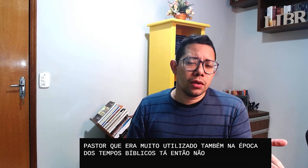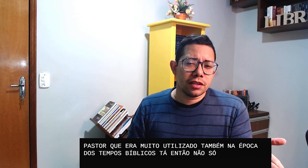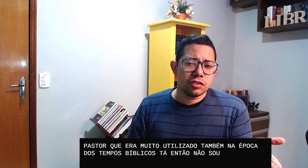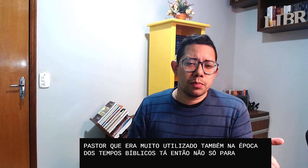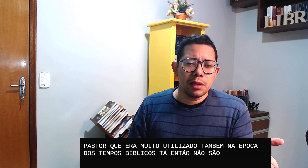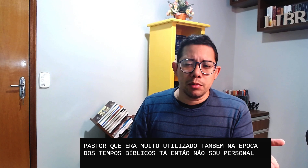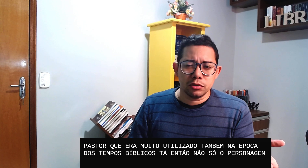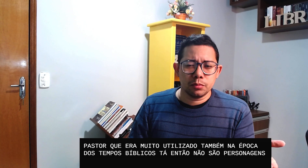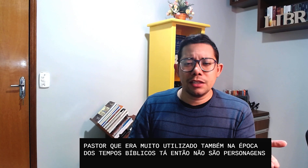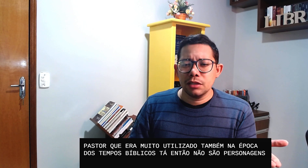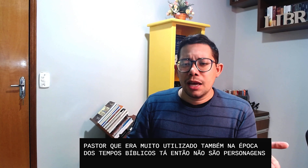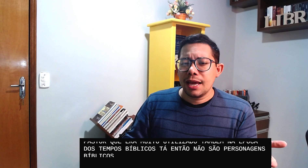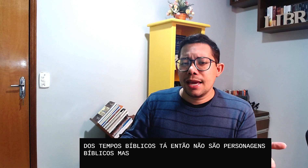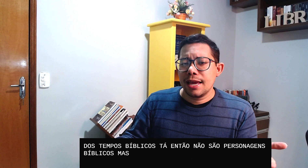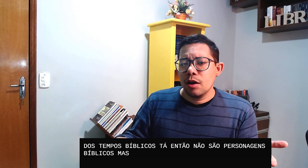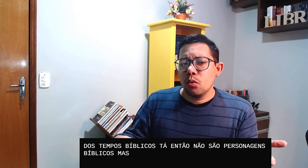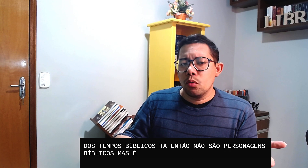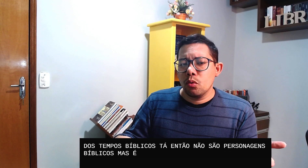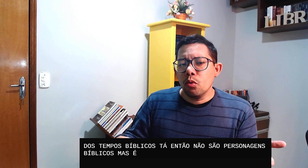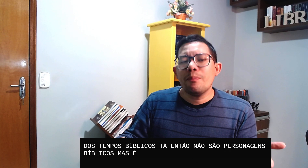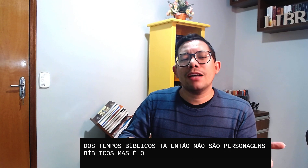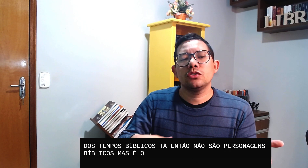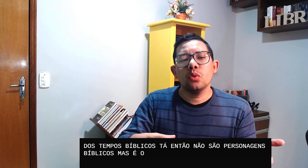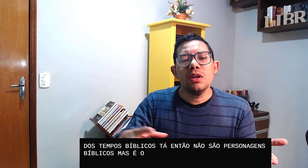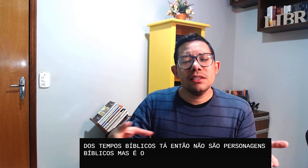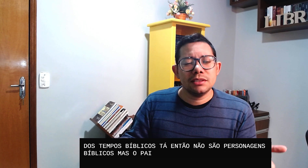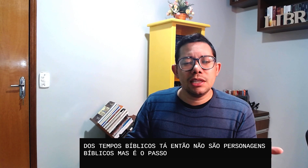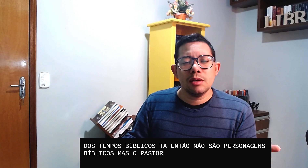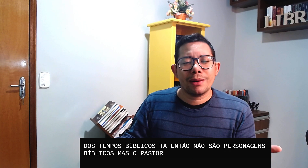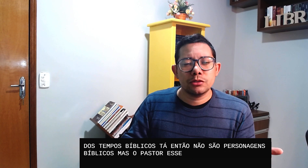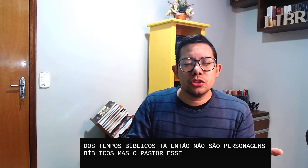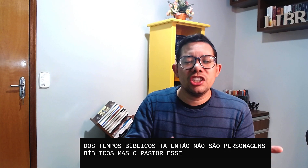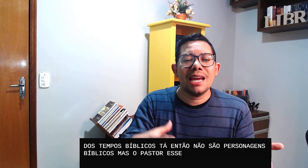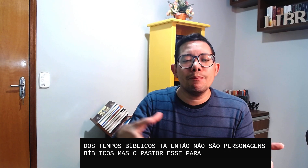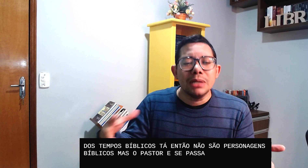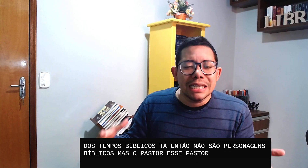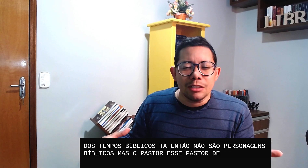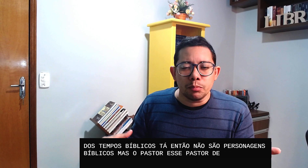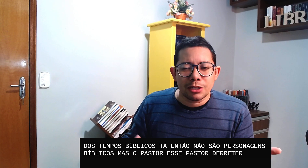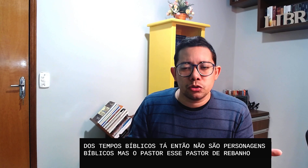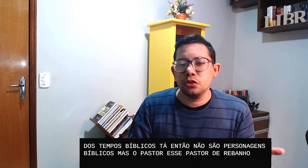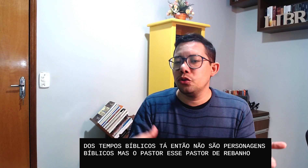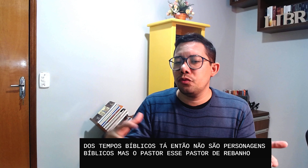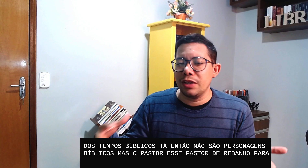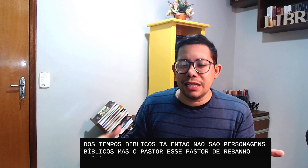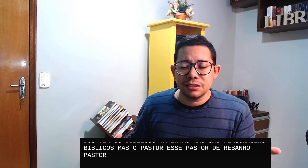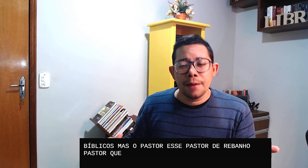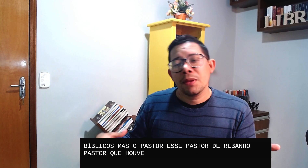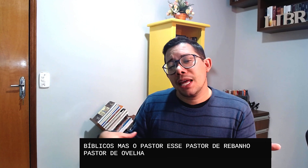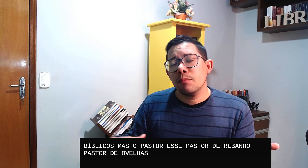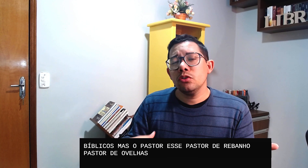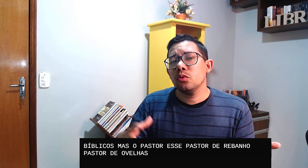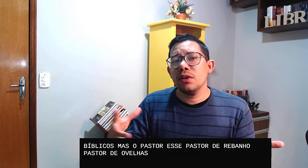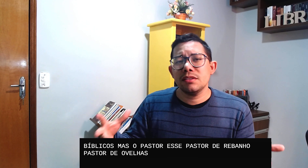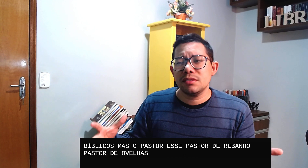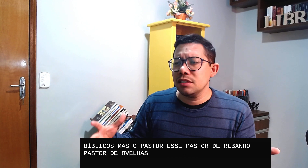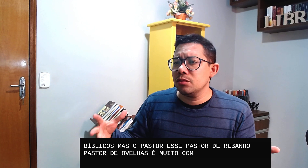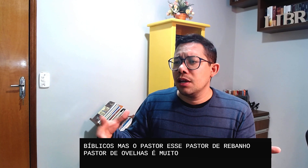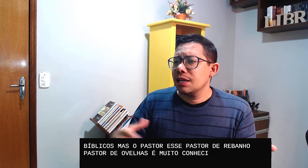personagens bíblicos, mas o pastor em si, pastor de rebanho, pastor de ovelhas, era muito conhecido